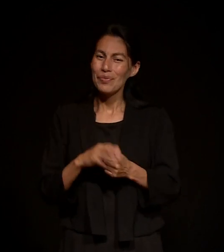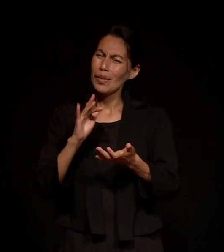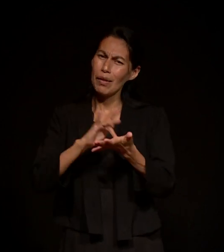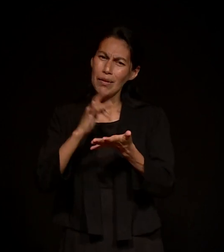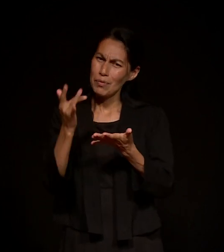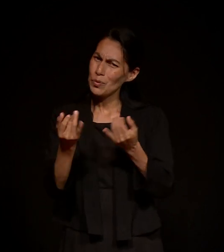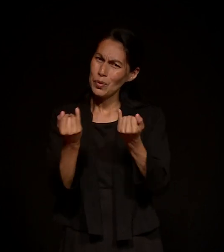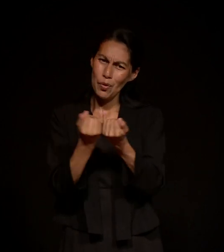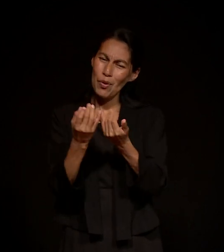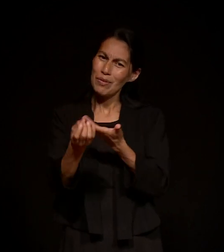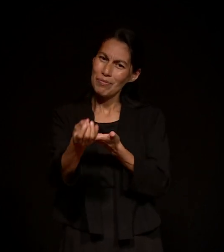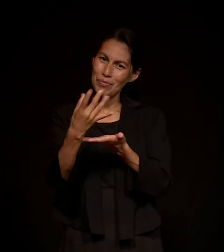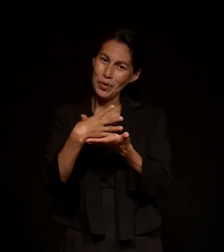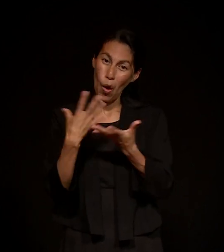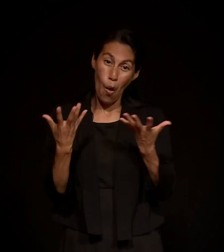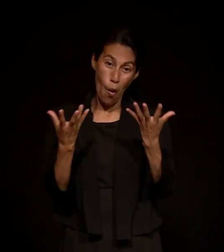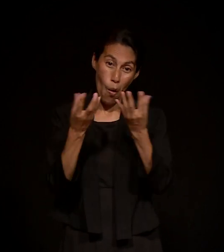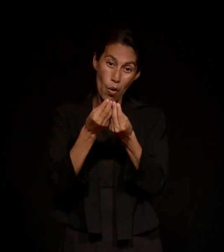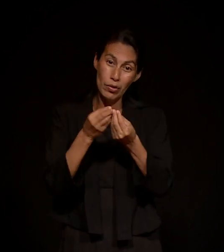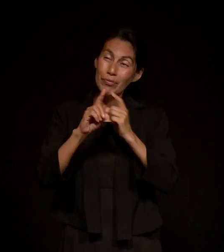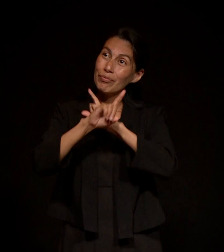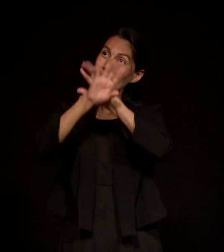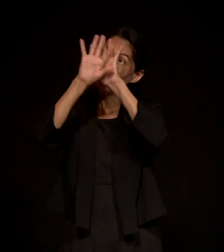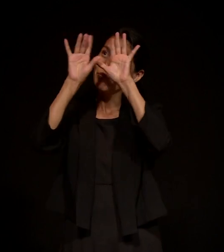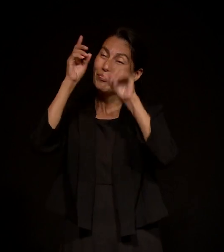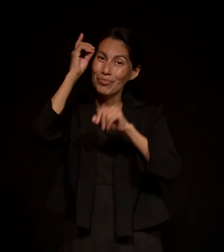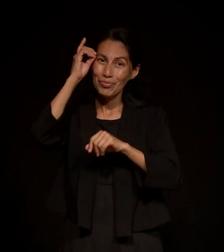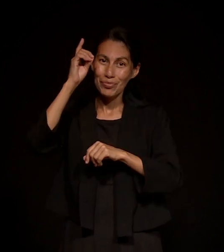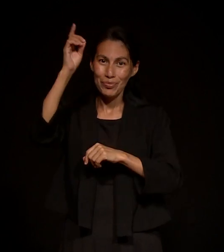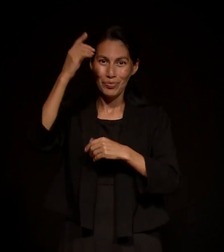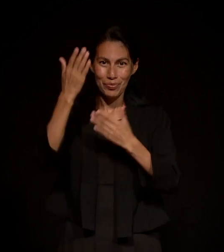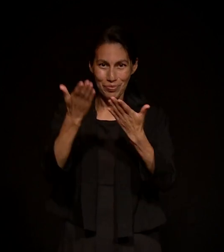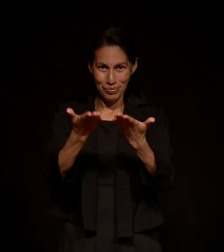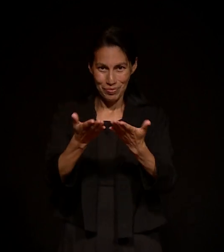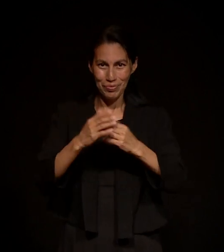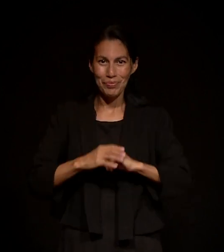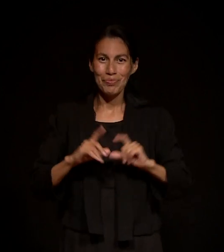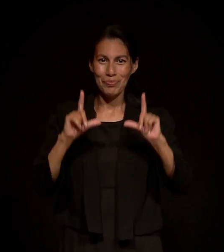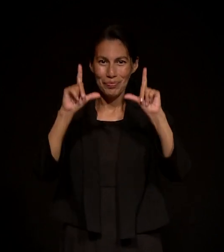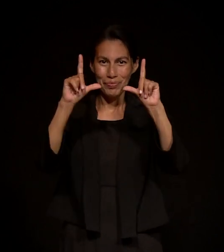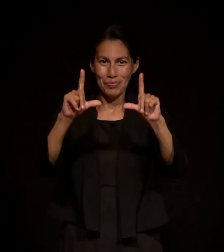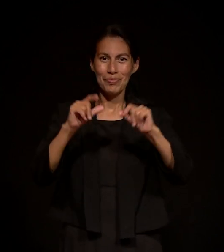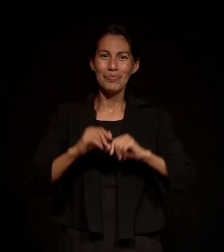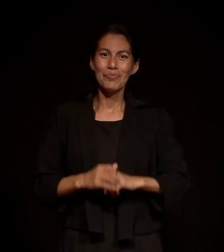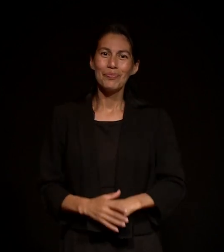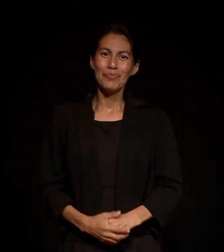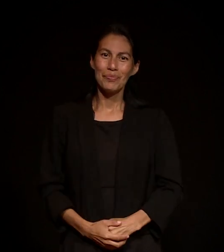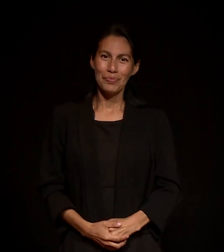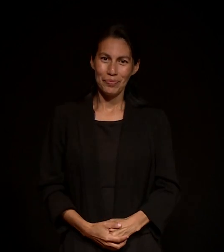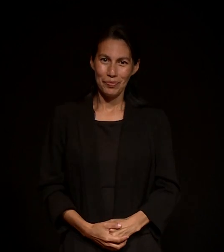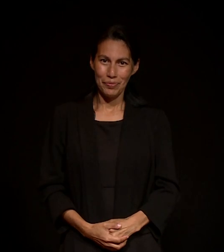también sus agradecimientos para que juntos glorifiquemos a Dios. Escuchemos.